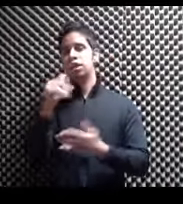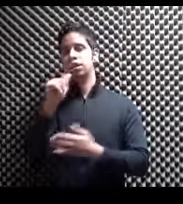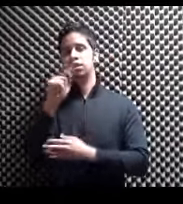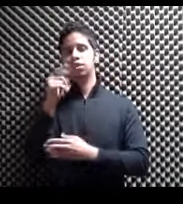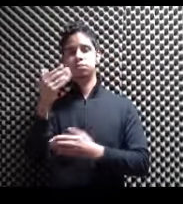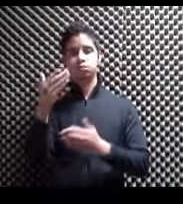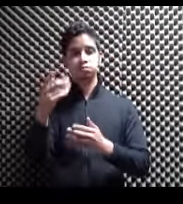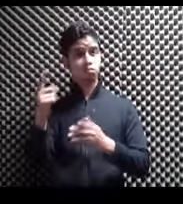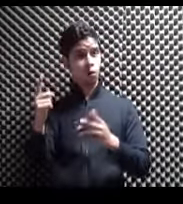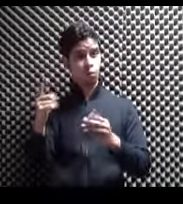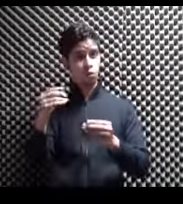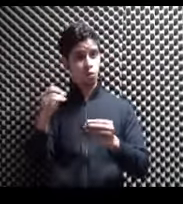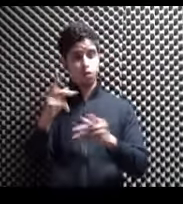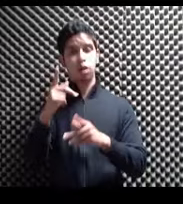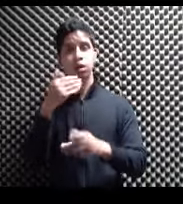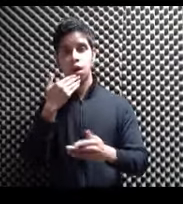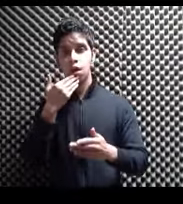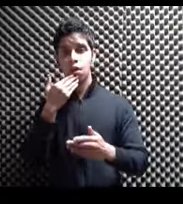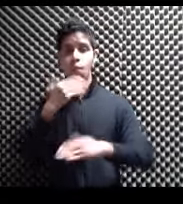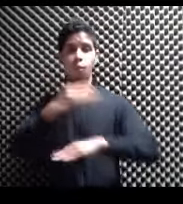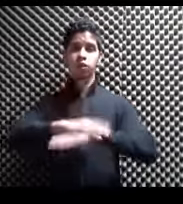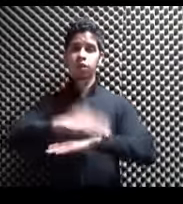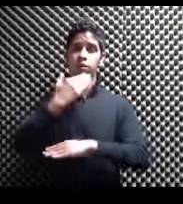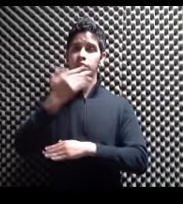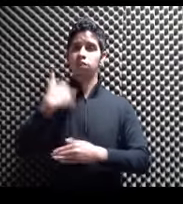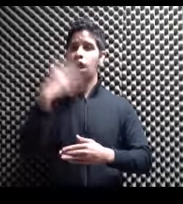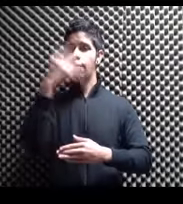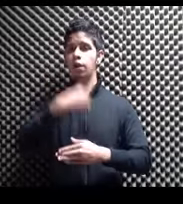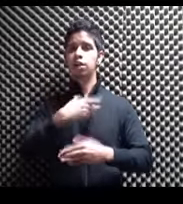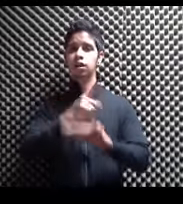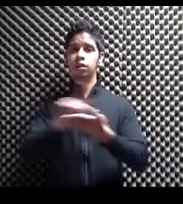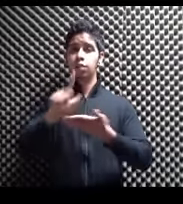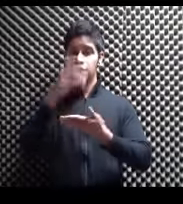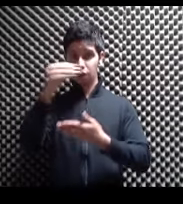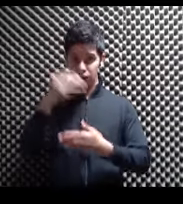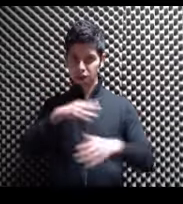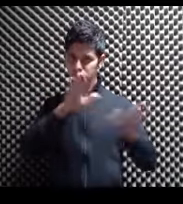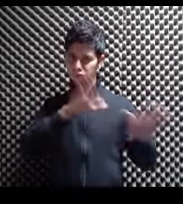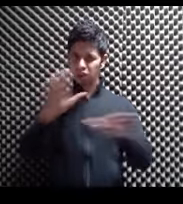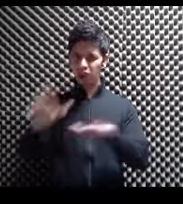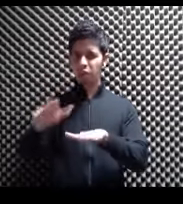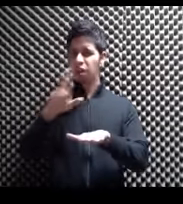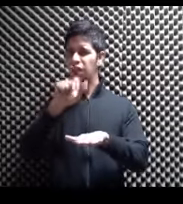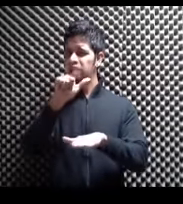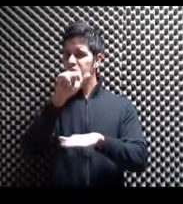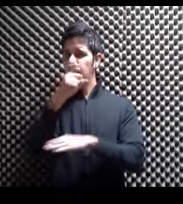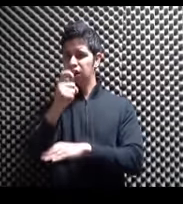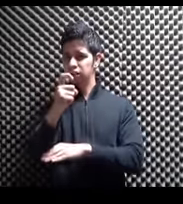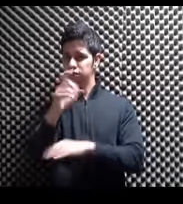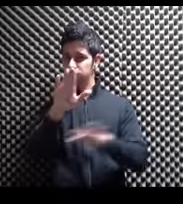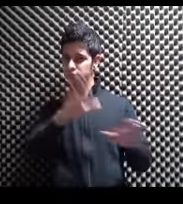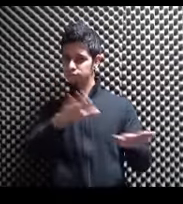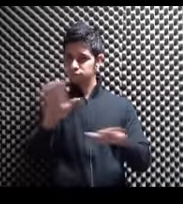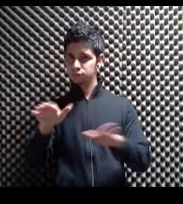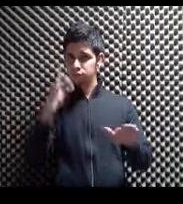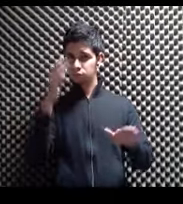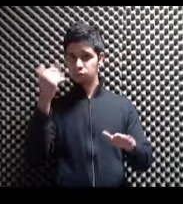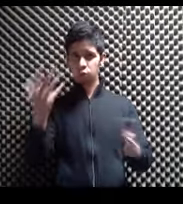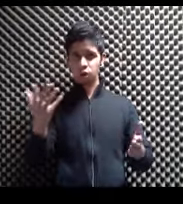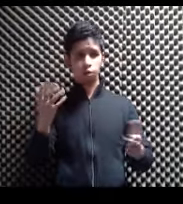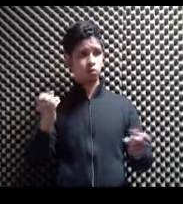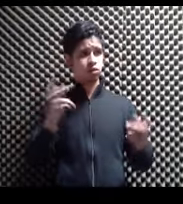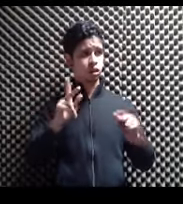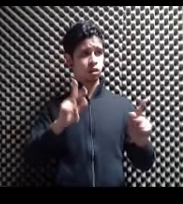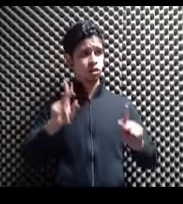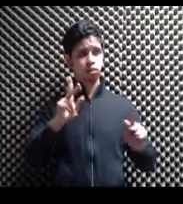una linda semana. Y mira, con calma, relax, porque es una gente, te quiero mucho. Sonrían.